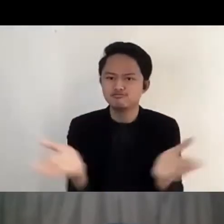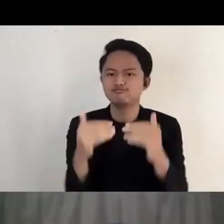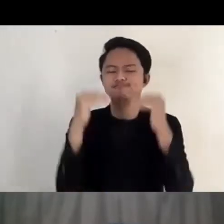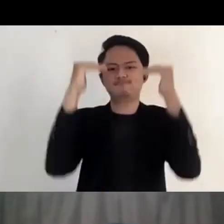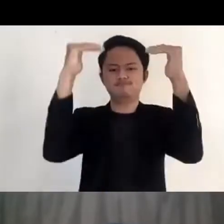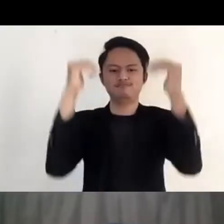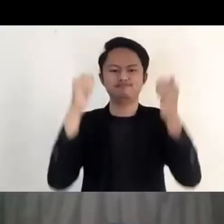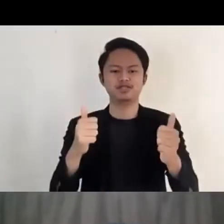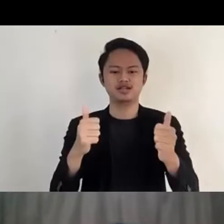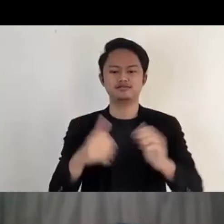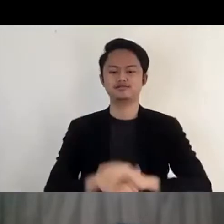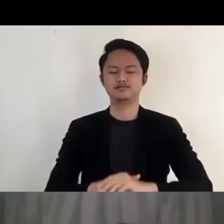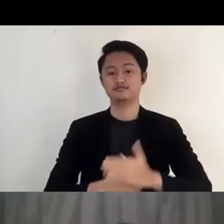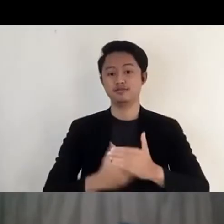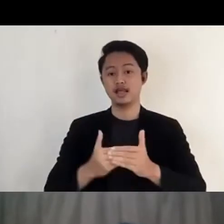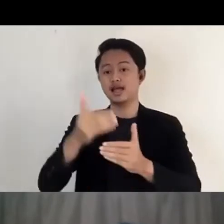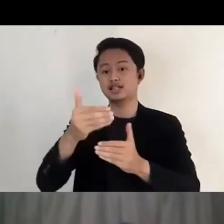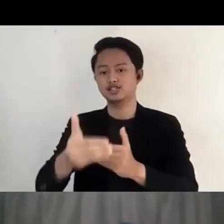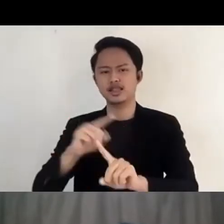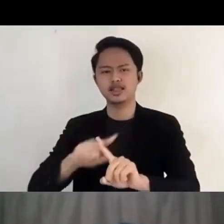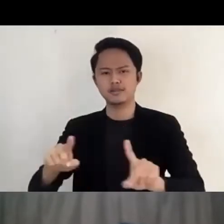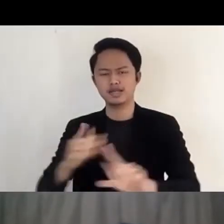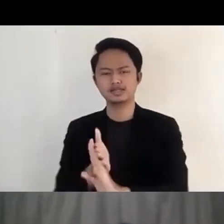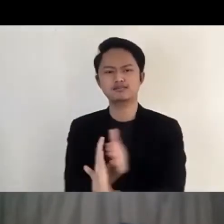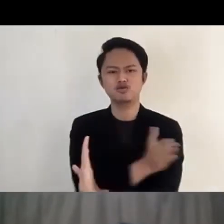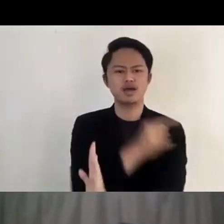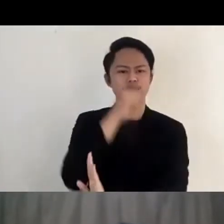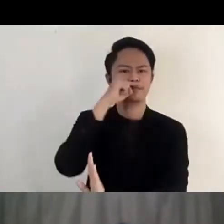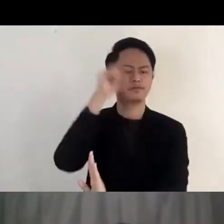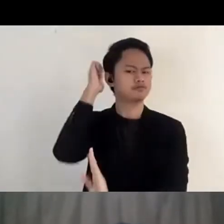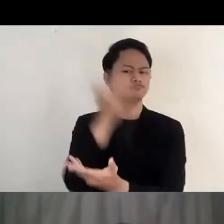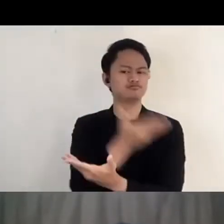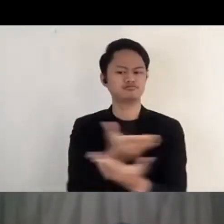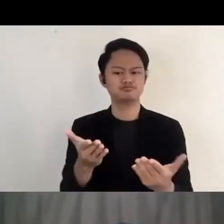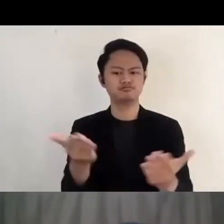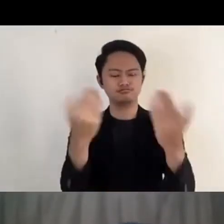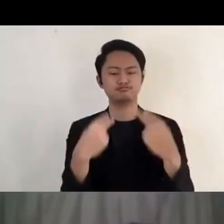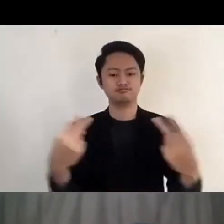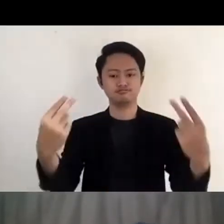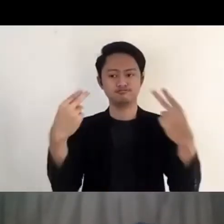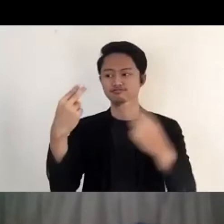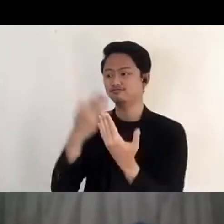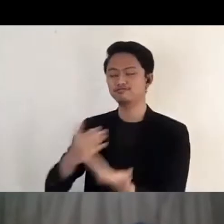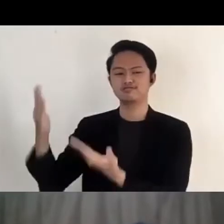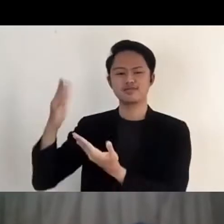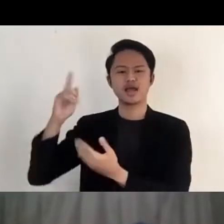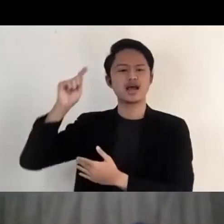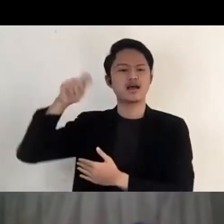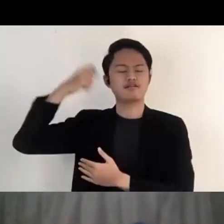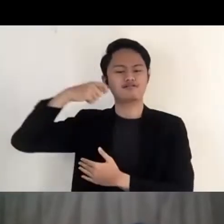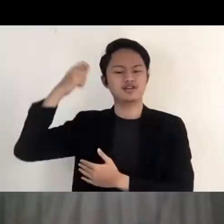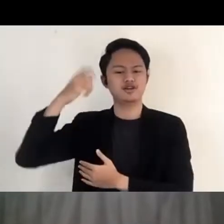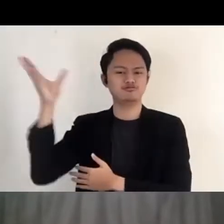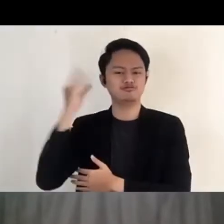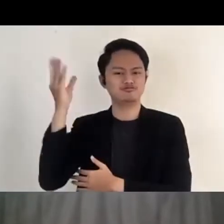Sebelum lanjut, saya ingin mengajak Bapak Ibu semua untuk menyaksikan sebuah tayangan video suara anak dari